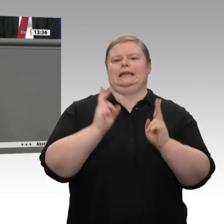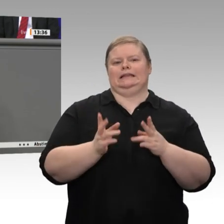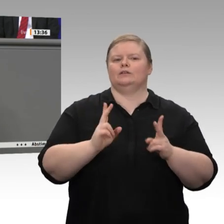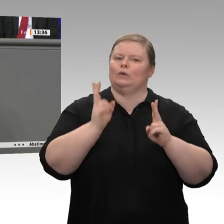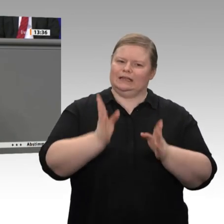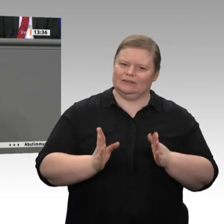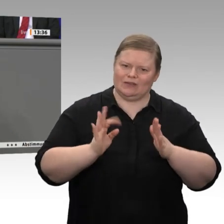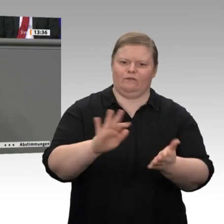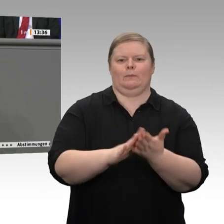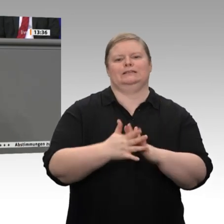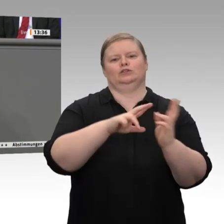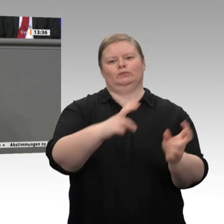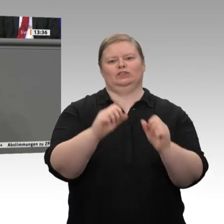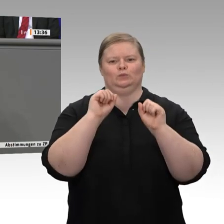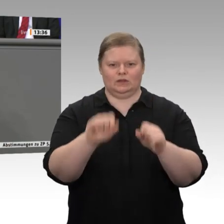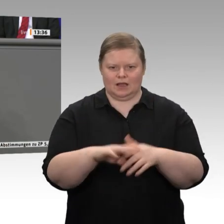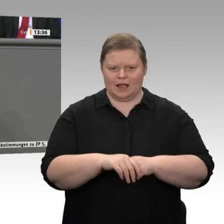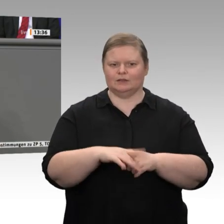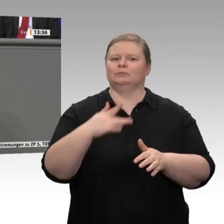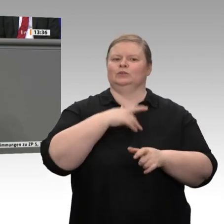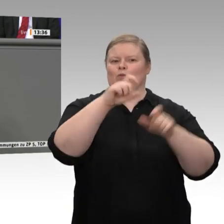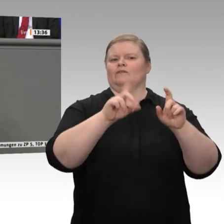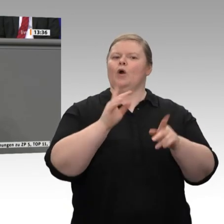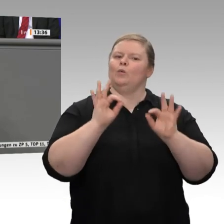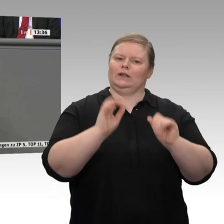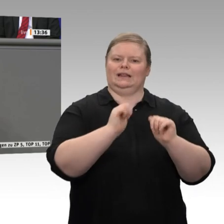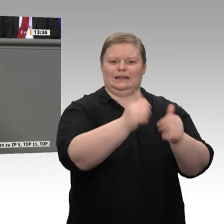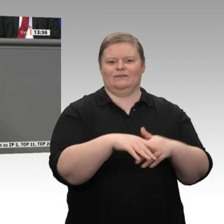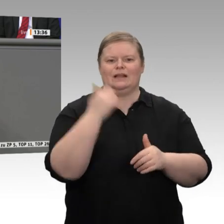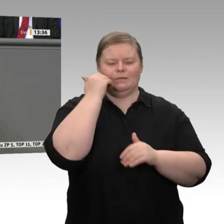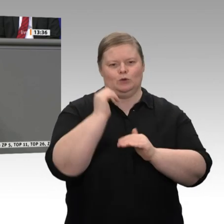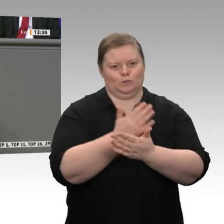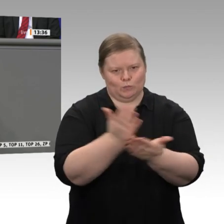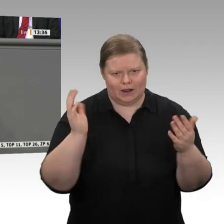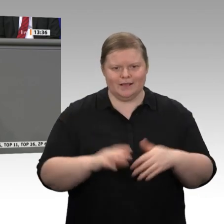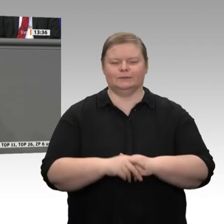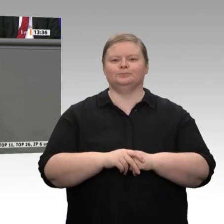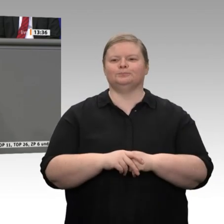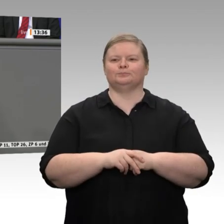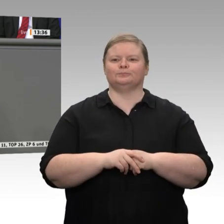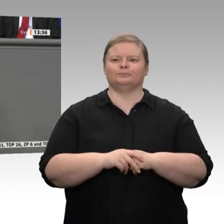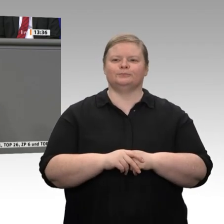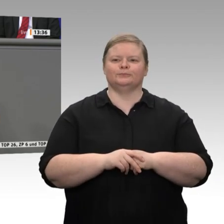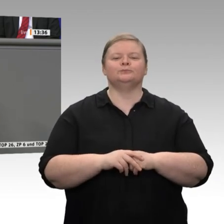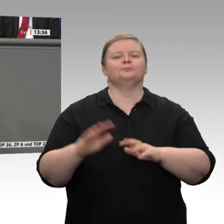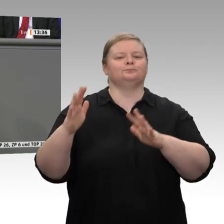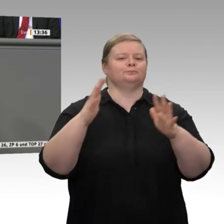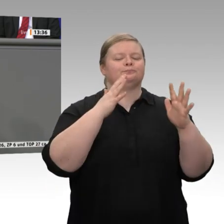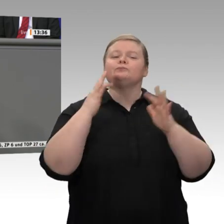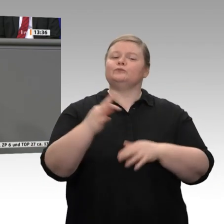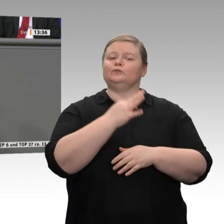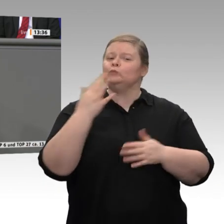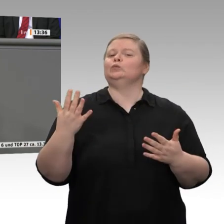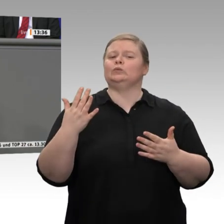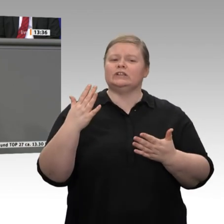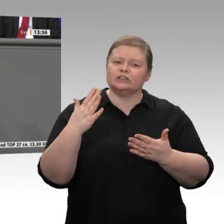konkret hilft, liebe Kolleginnen und Kollegen. Und für uns ist entscheidend, wie müssen wir hier reagieren? Es